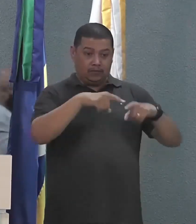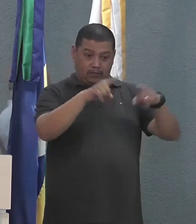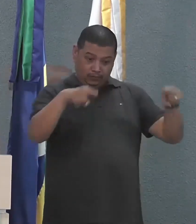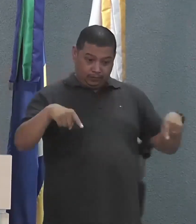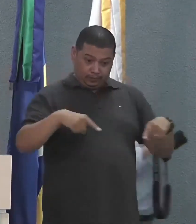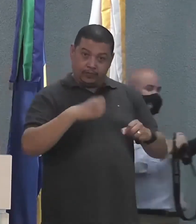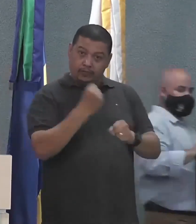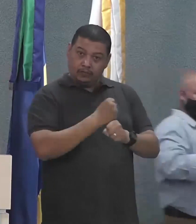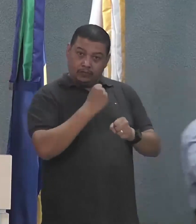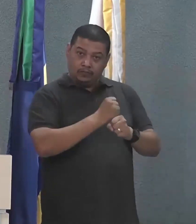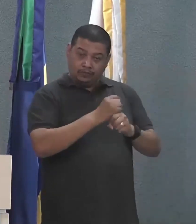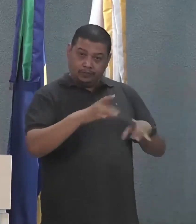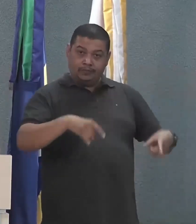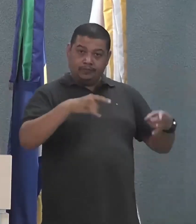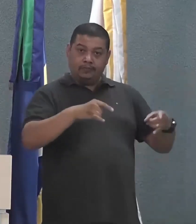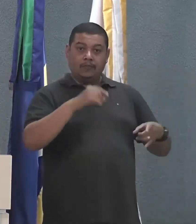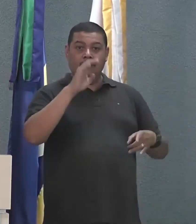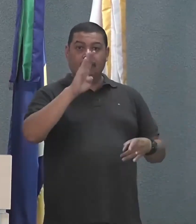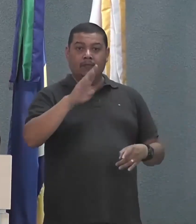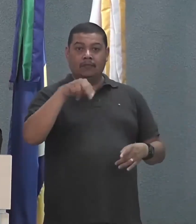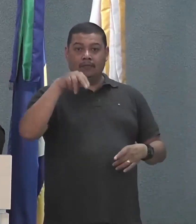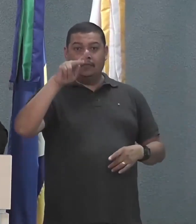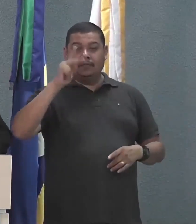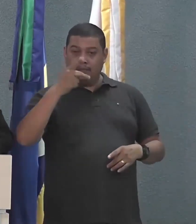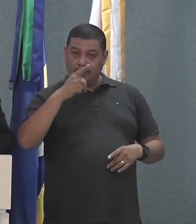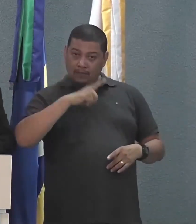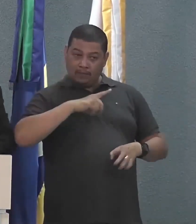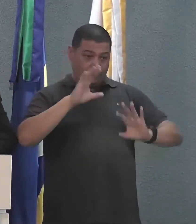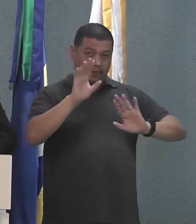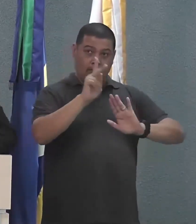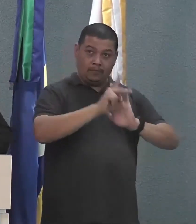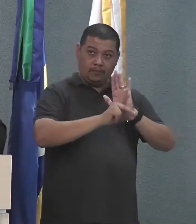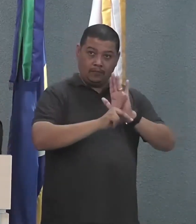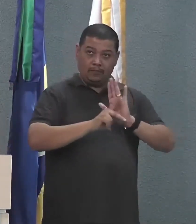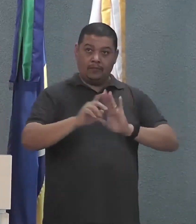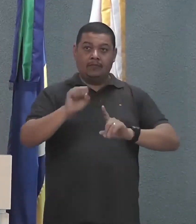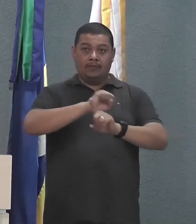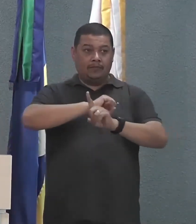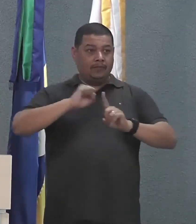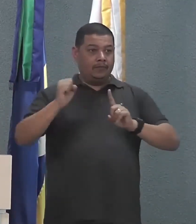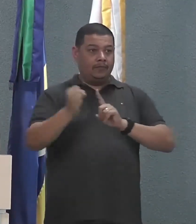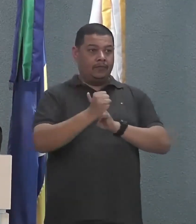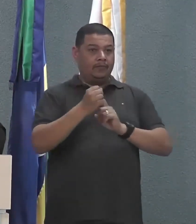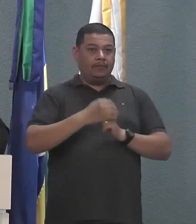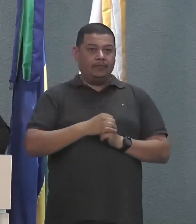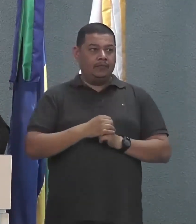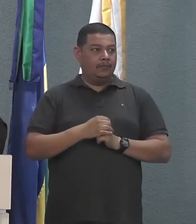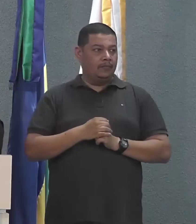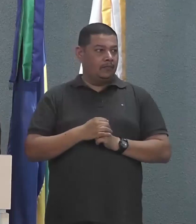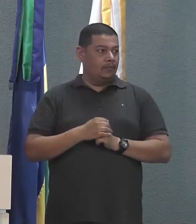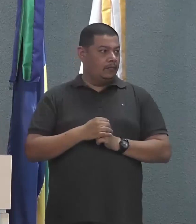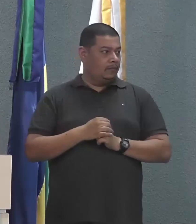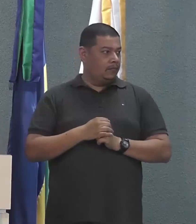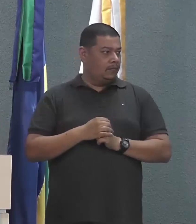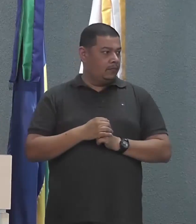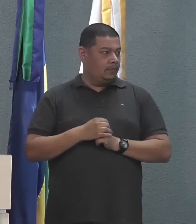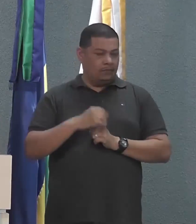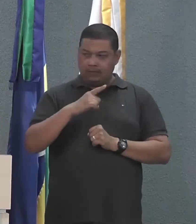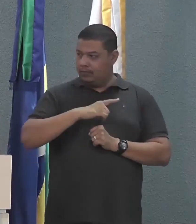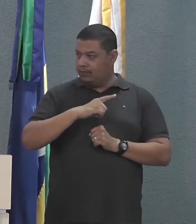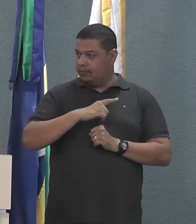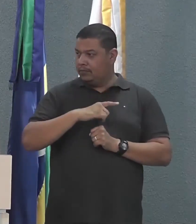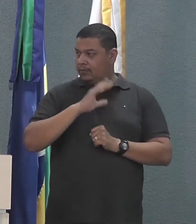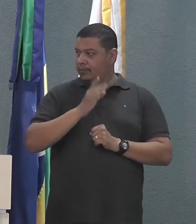BNH, para que lá a gente possa começar um projeto social com as crianças, como nós temos lá no Riozinho há 11 anos. Será um